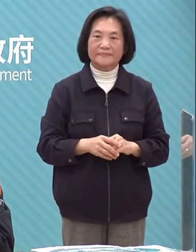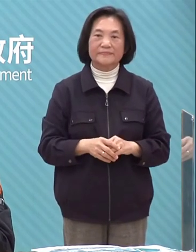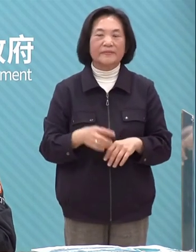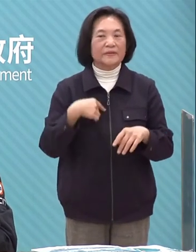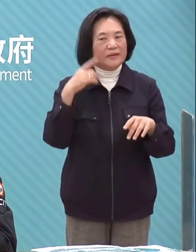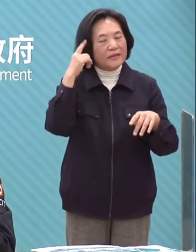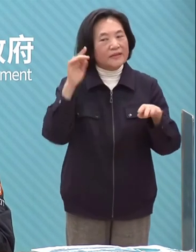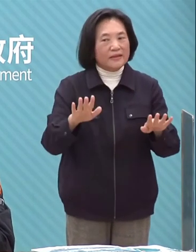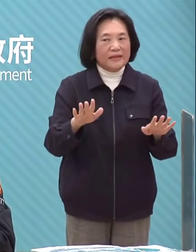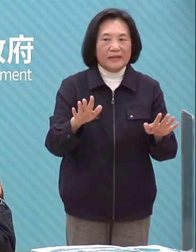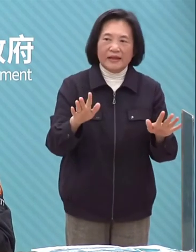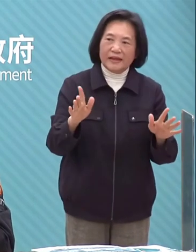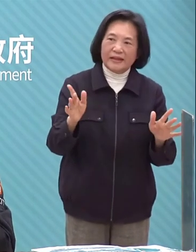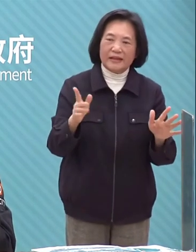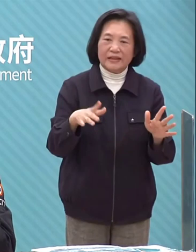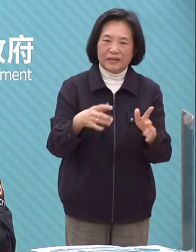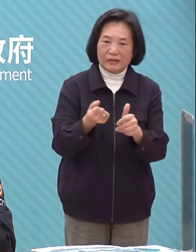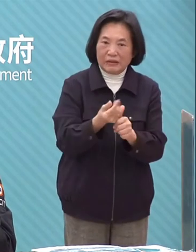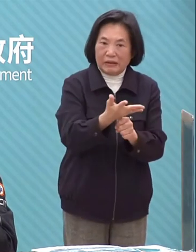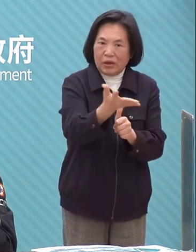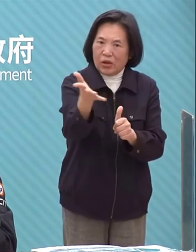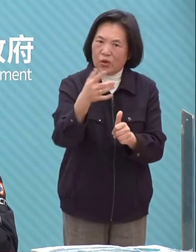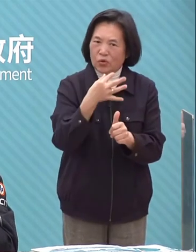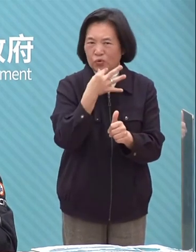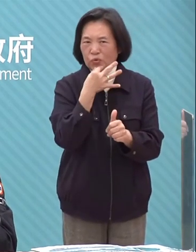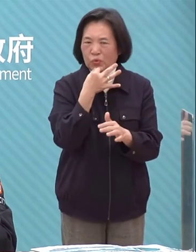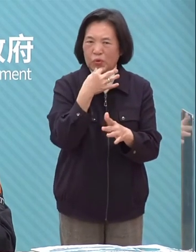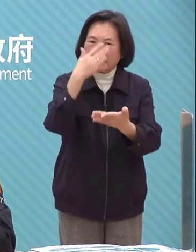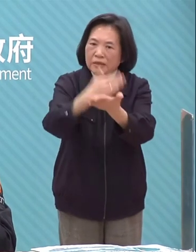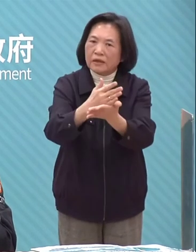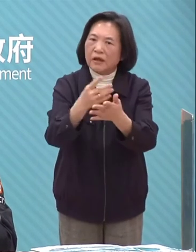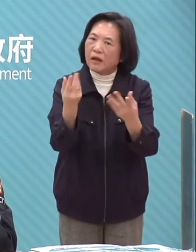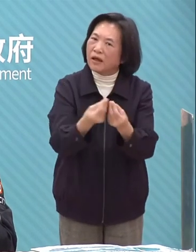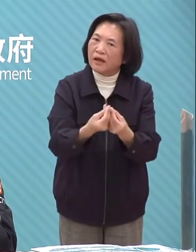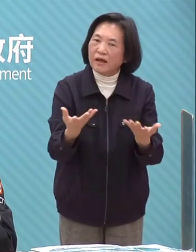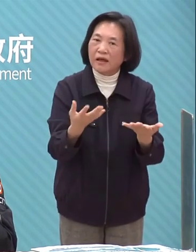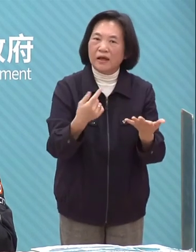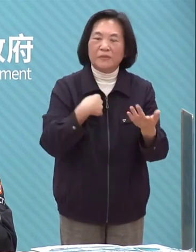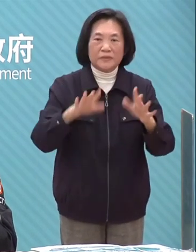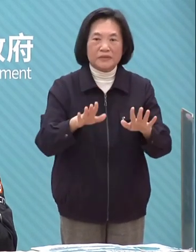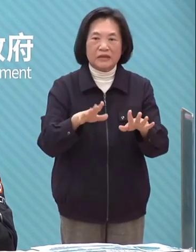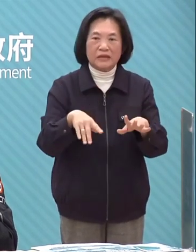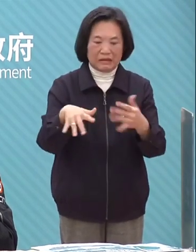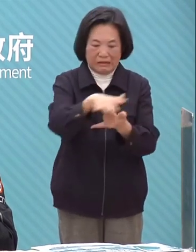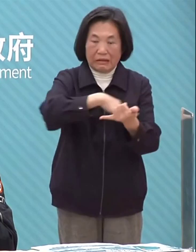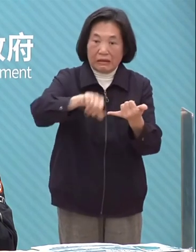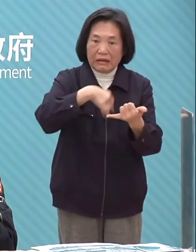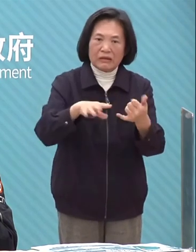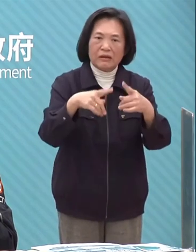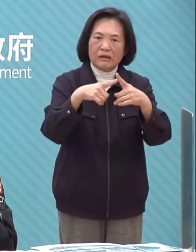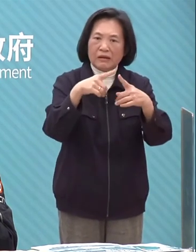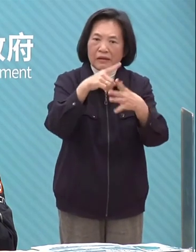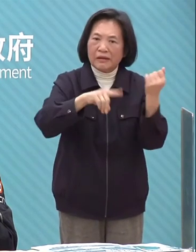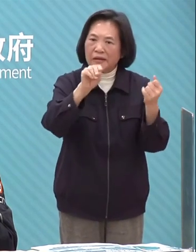所以为了这个要防止这个疫情扩散，你知道吗？那现在变成有10000多人，超过10000人，你